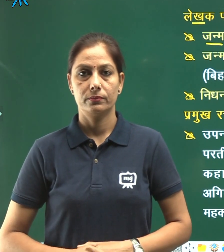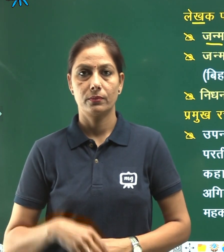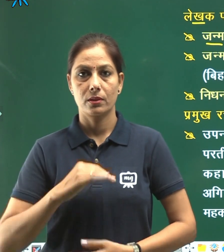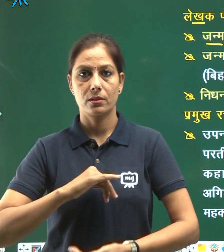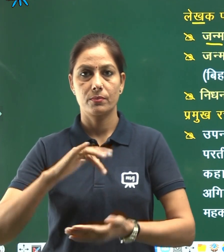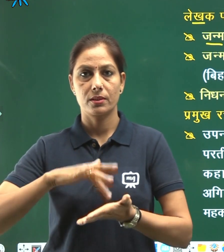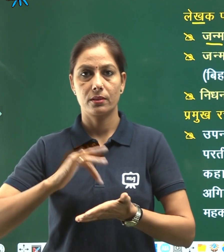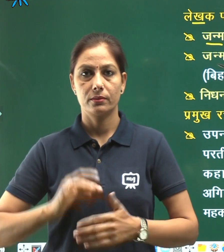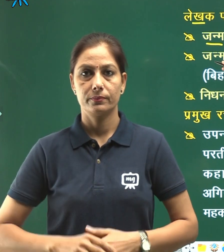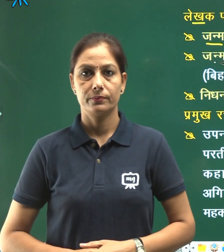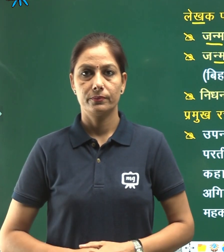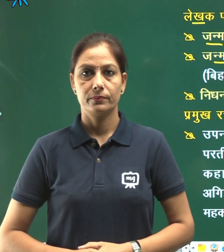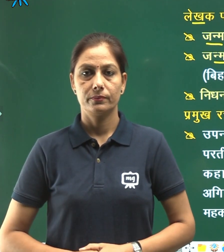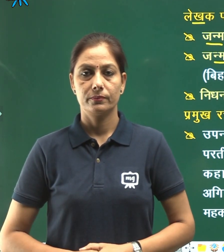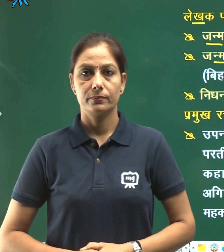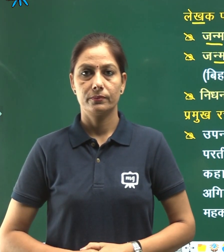इनका जन्म स्थान